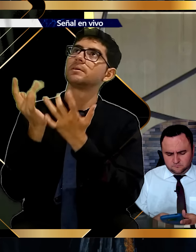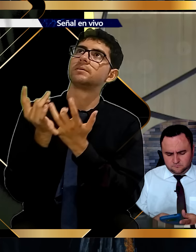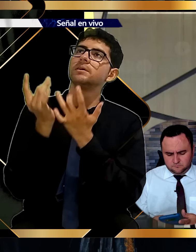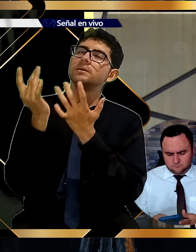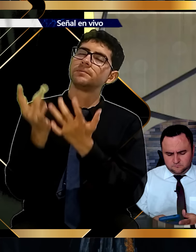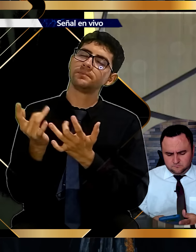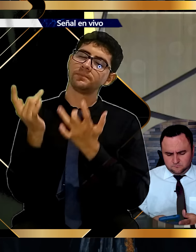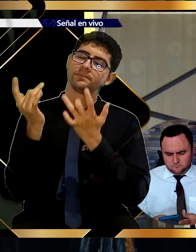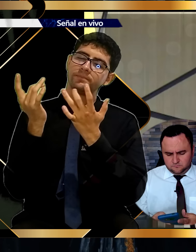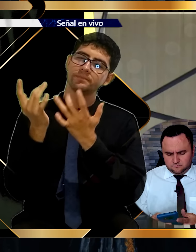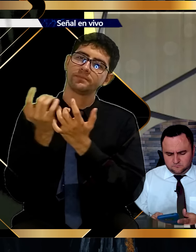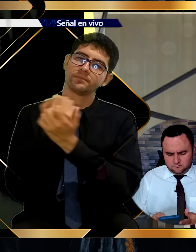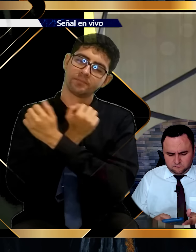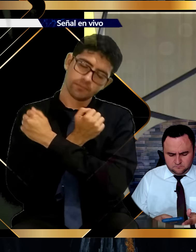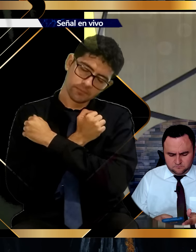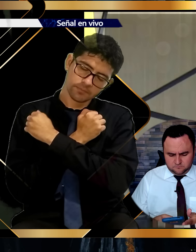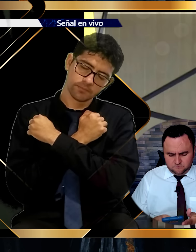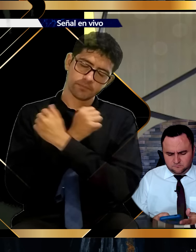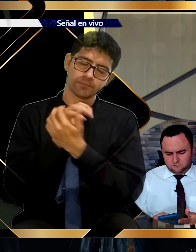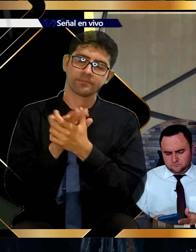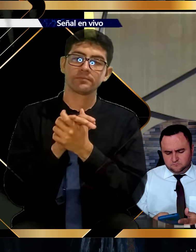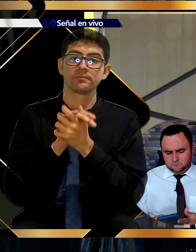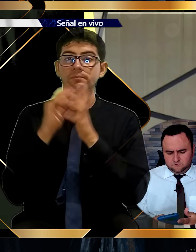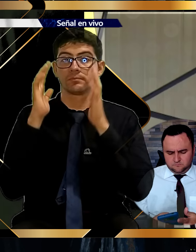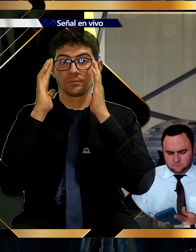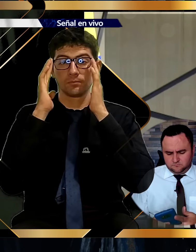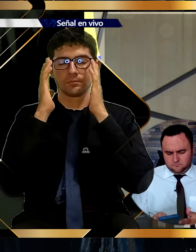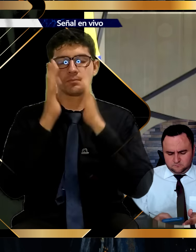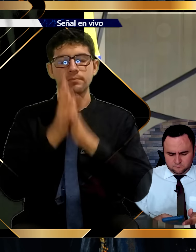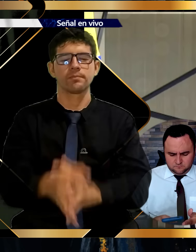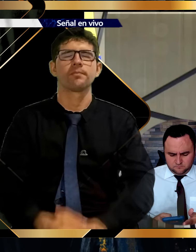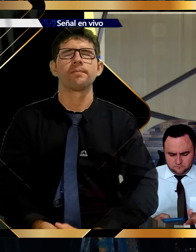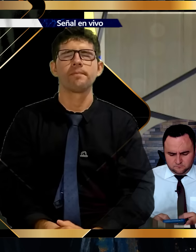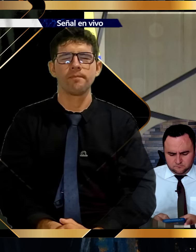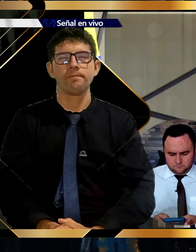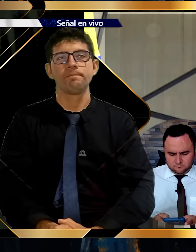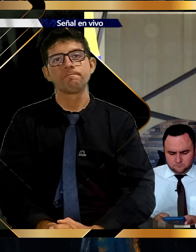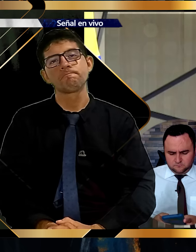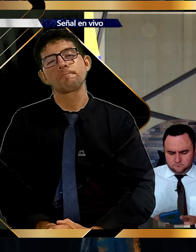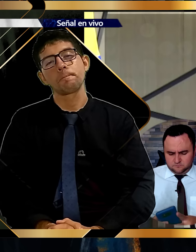Bueno, como ya yo soy, como dije antes, de los ancianos. No sé si se me nota, pero